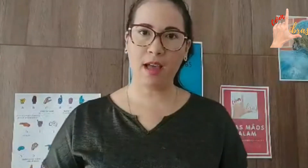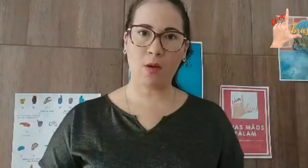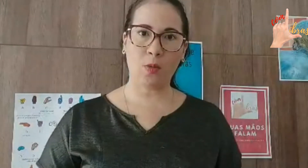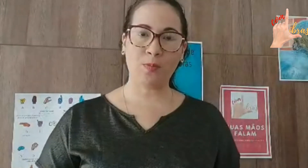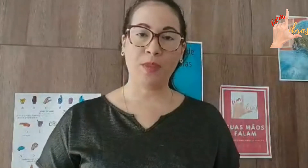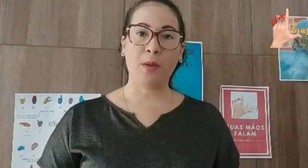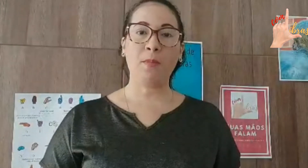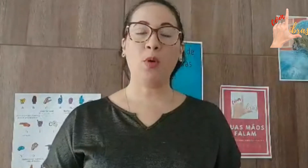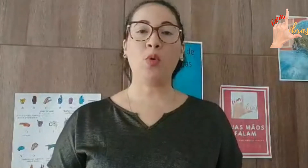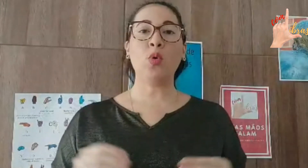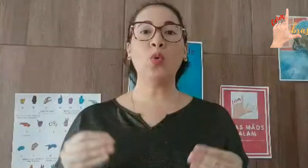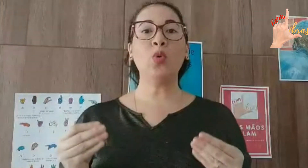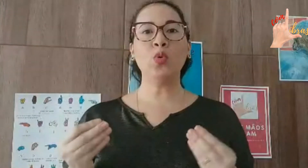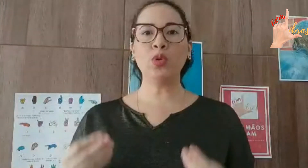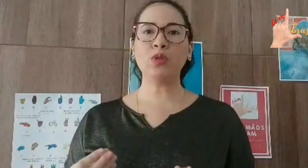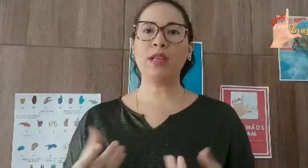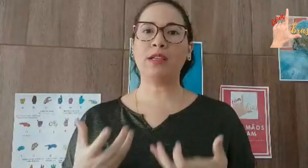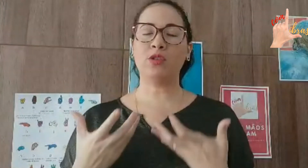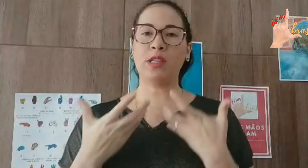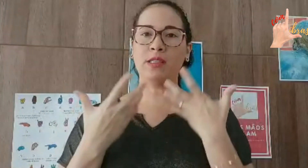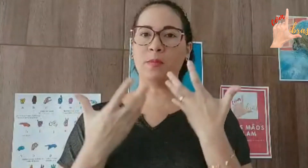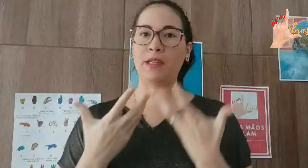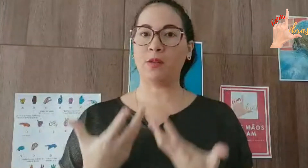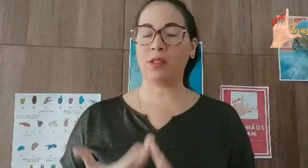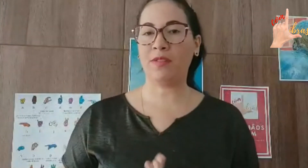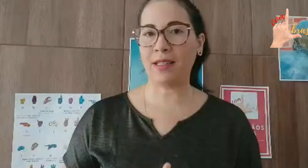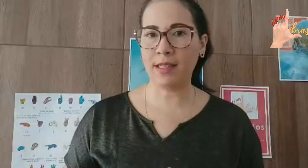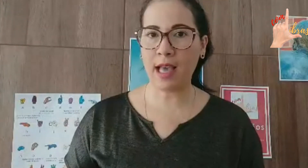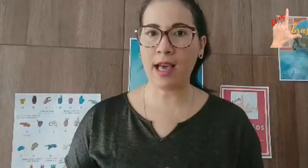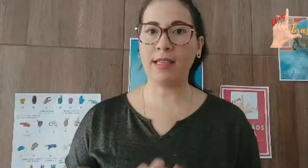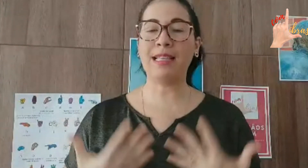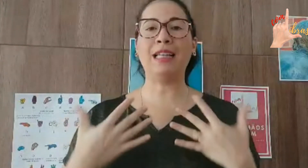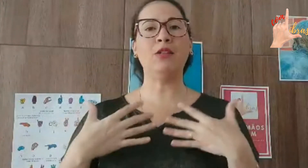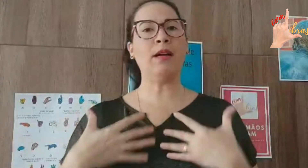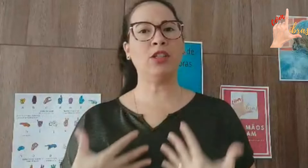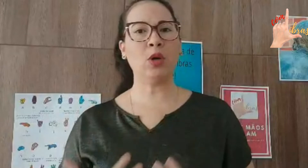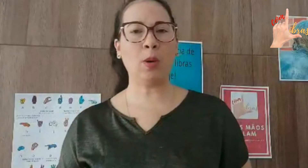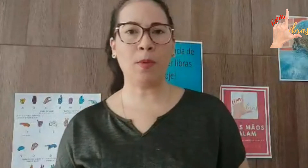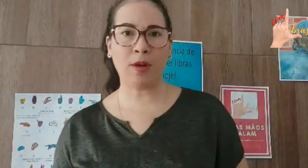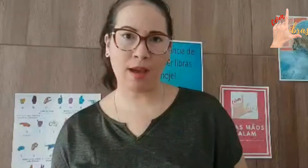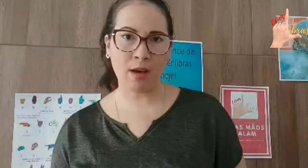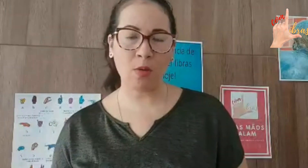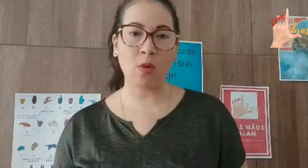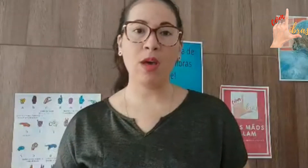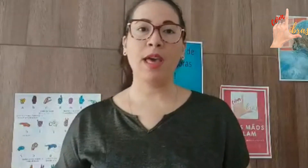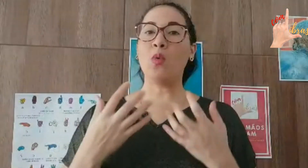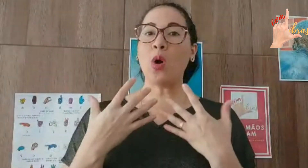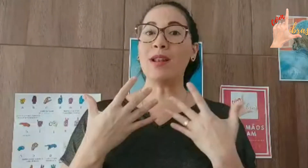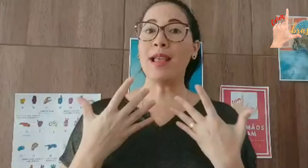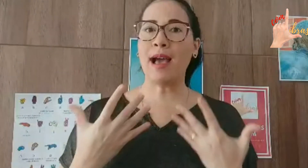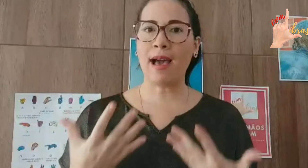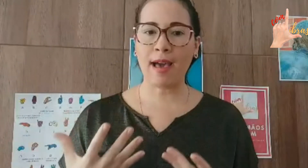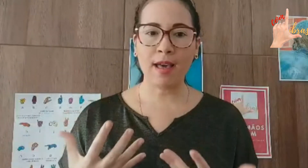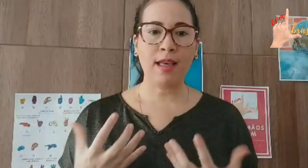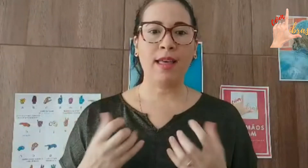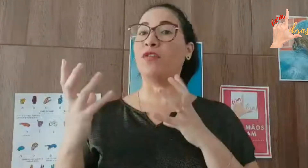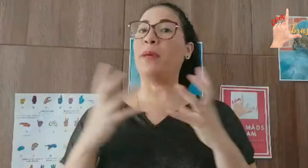facial. Bom, o uso das expressões faciais, a linguagem corporal, o olhar, o movimento